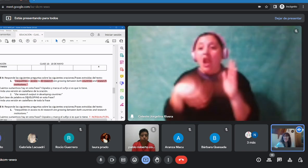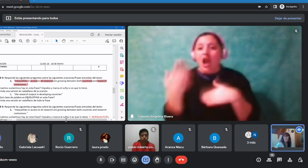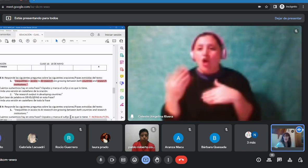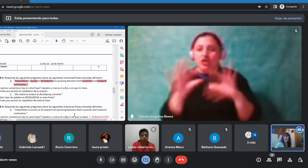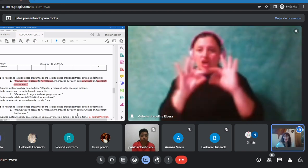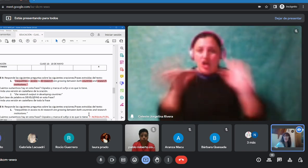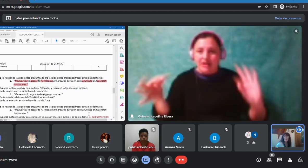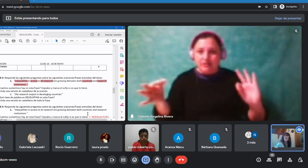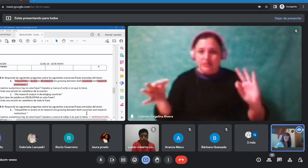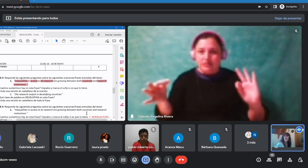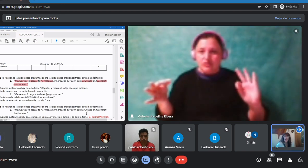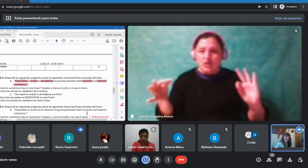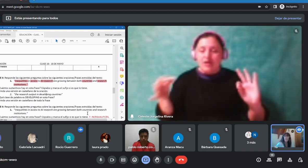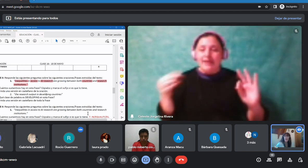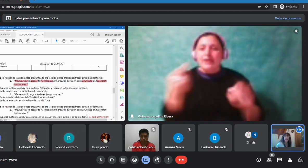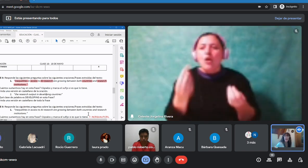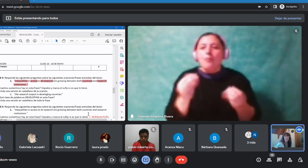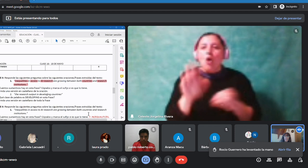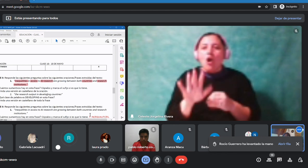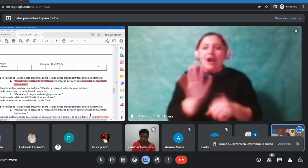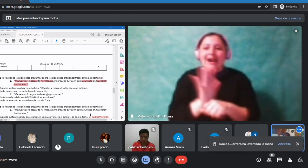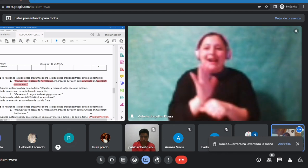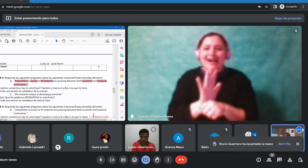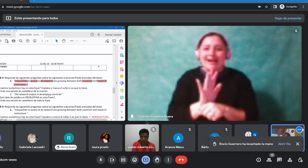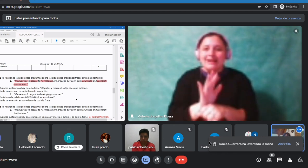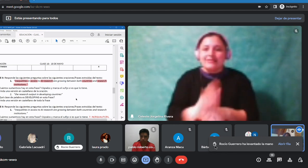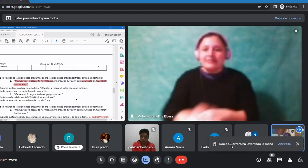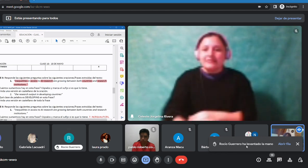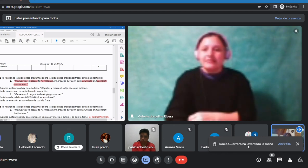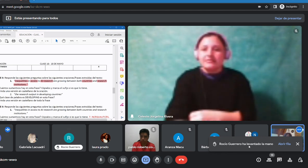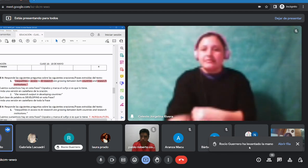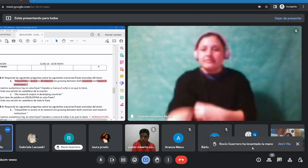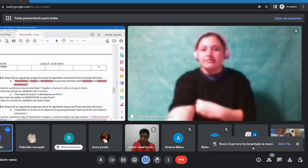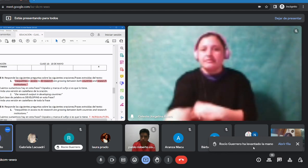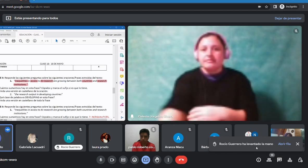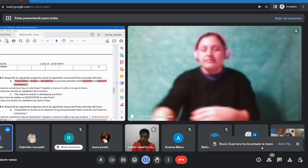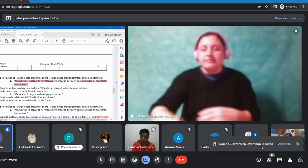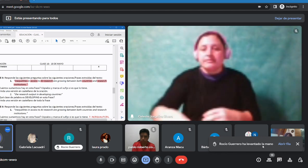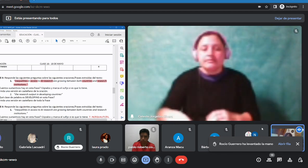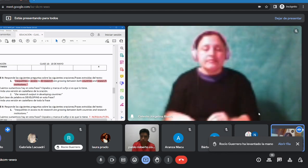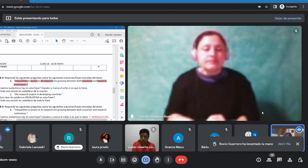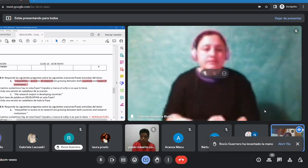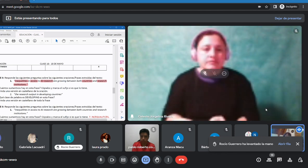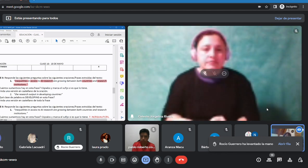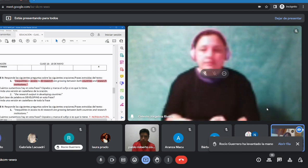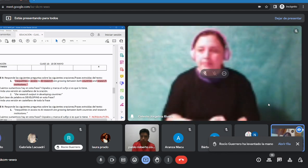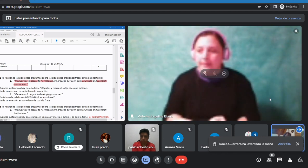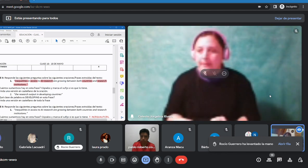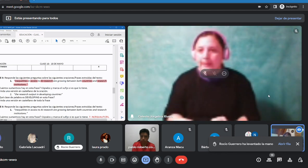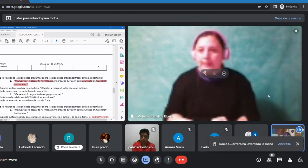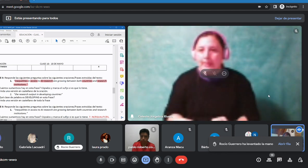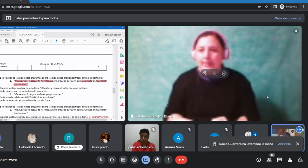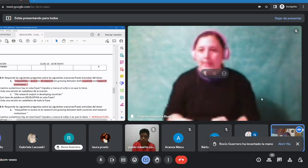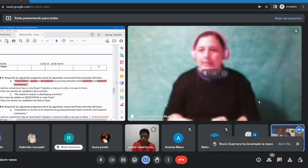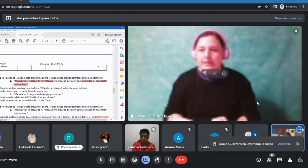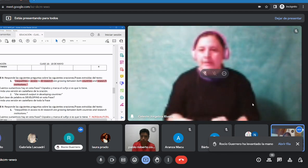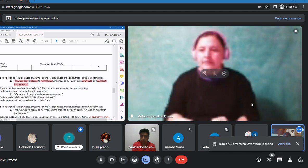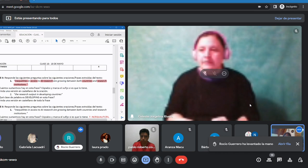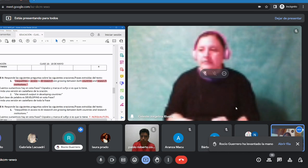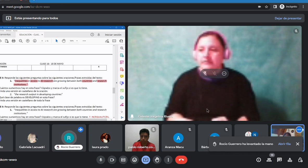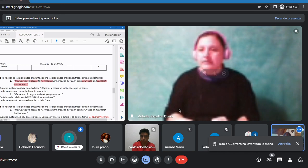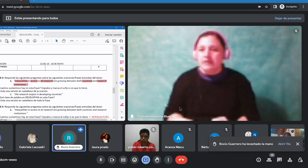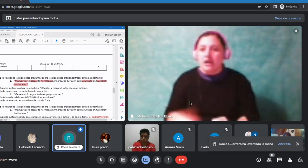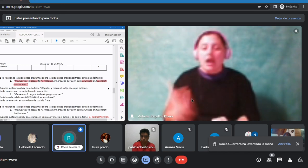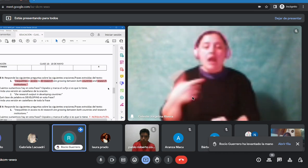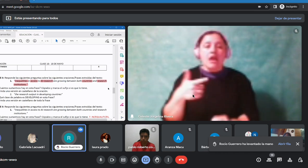clase de palabra es developing? Acá. Rocío está levantando la mano. ¿Sí, Rocío? Sí,